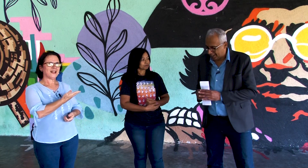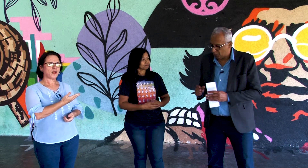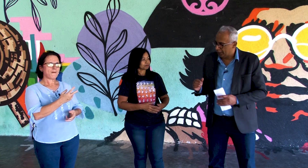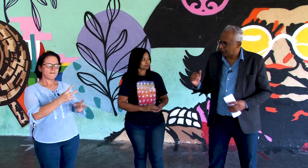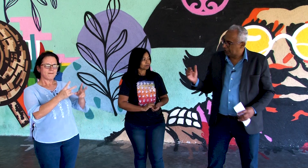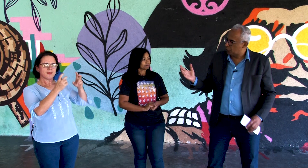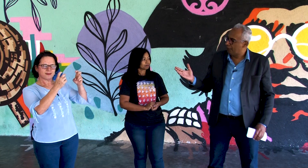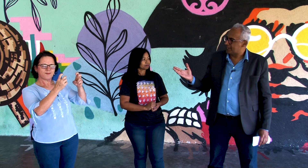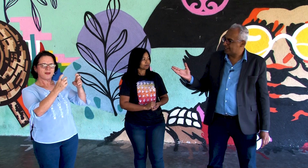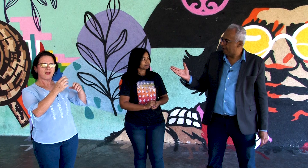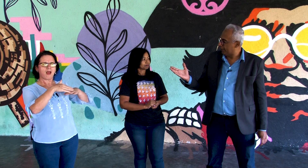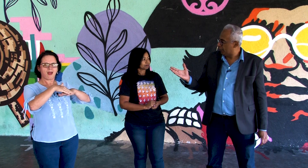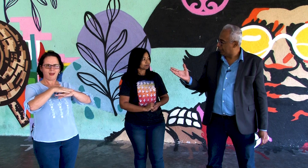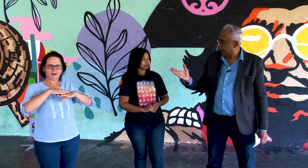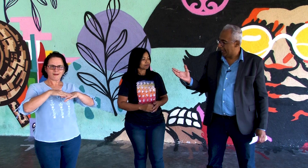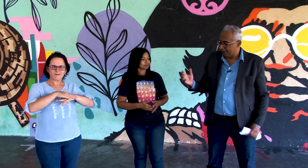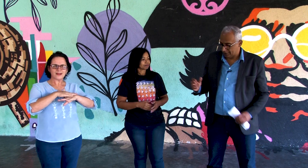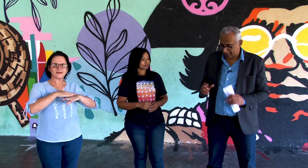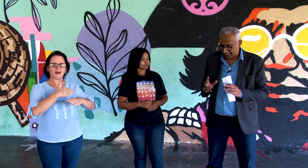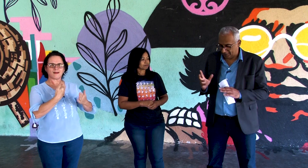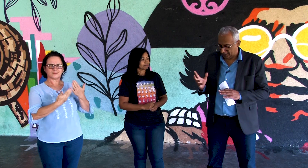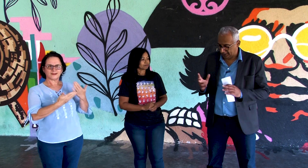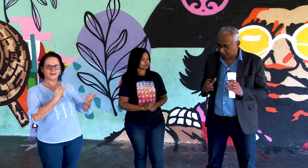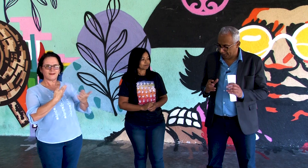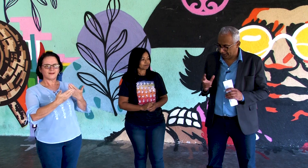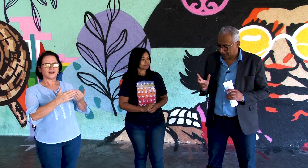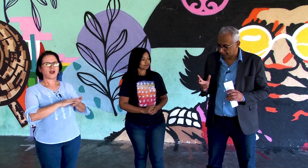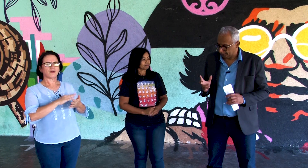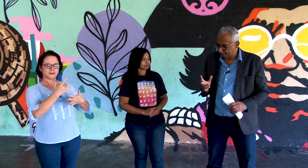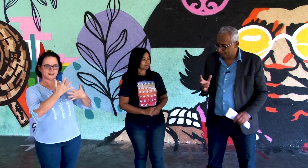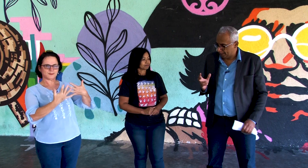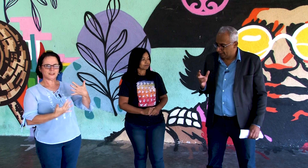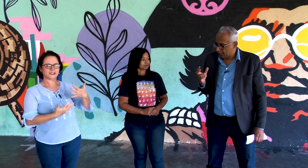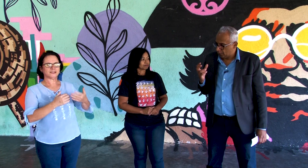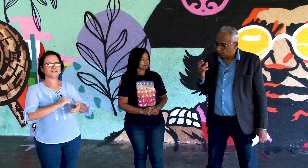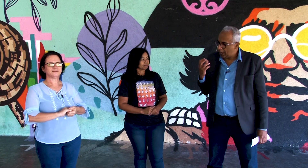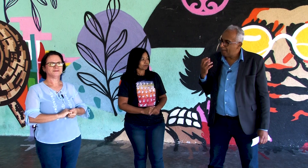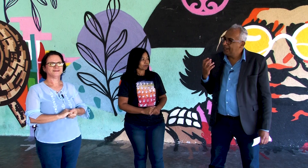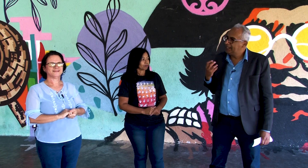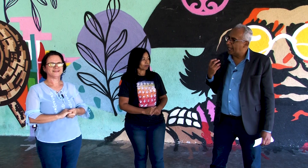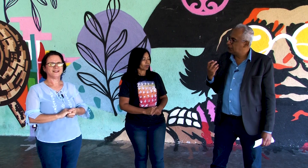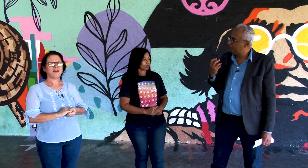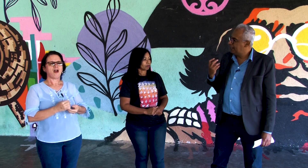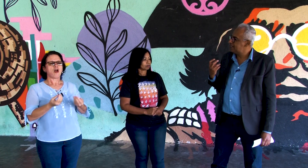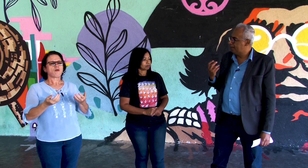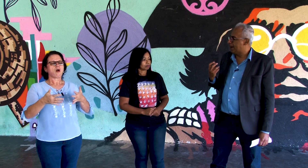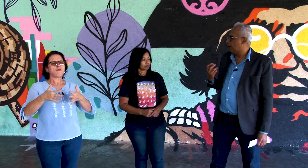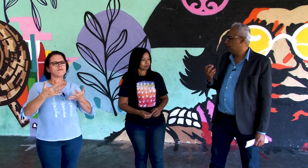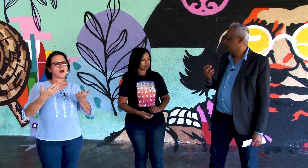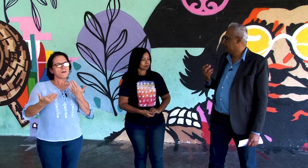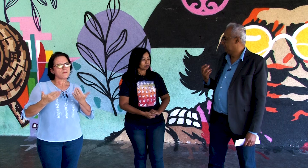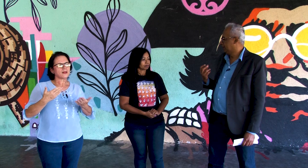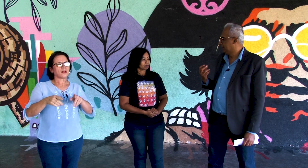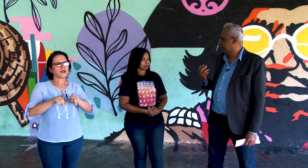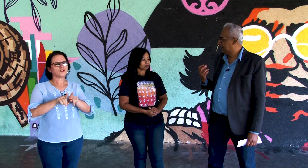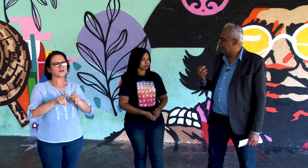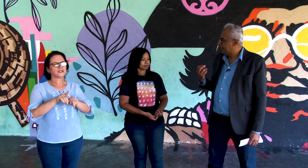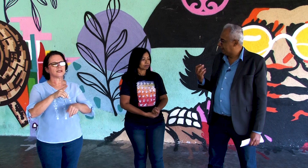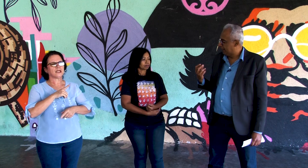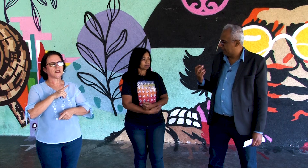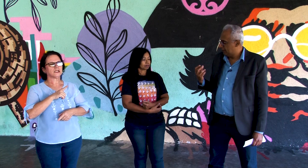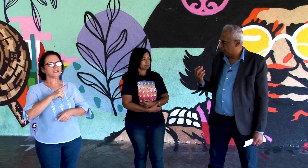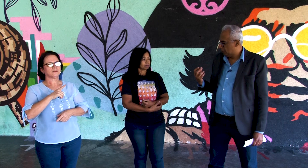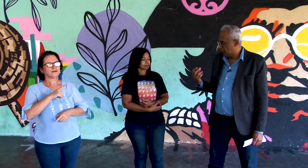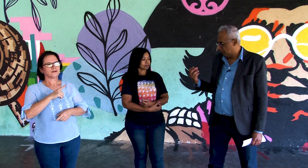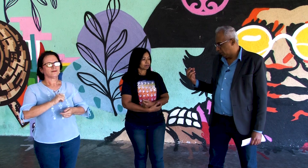que você, enquanto a gente conversava, eu e a Leia, você estava aqui interpretando. Qual é a habilidade principal que tem